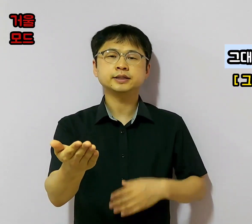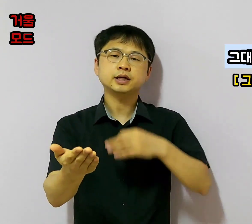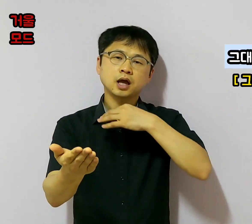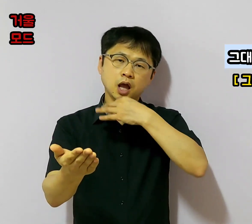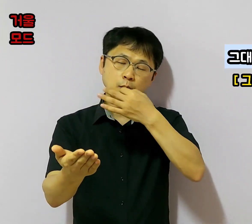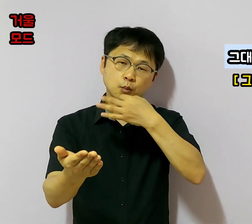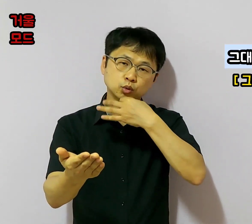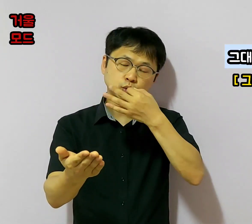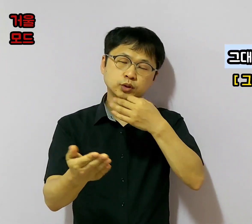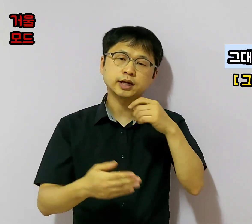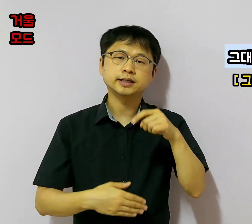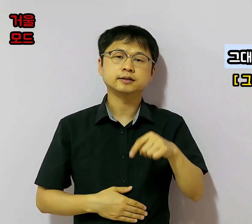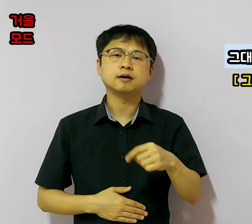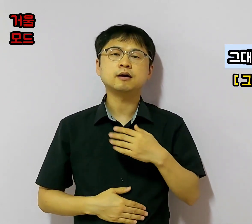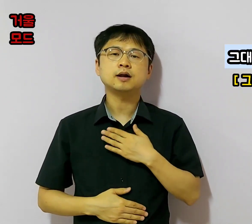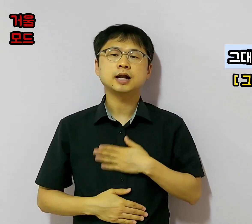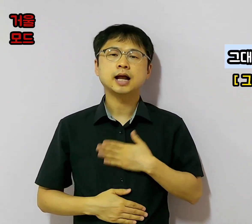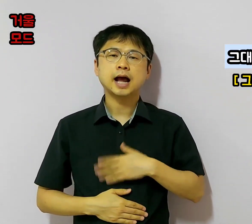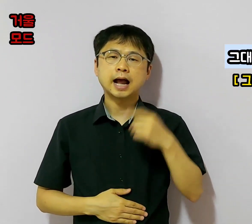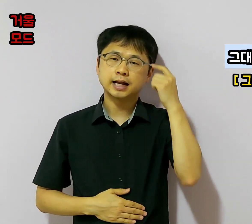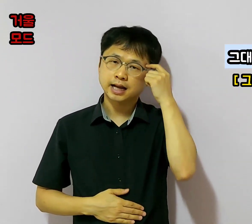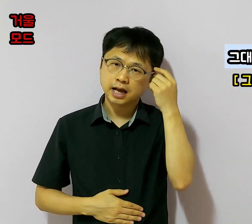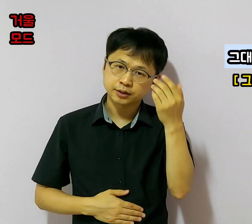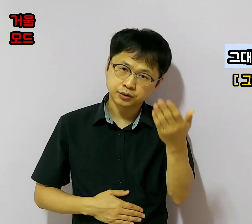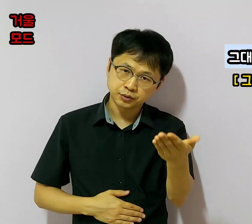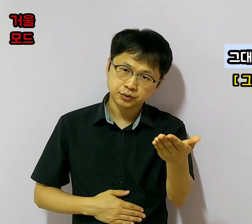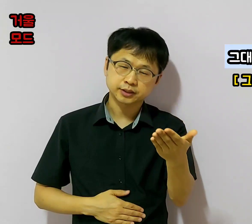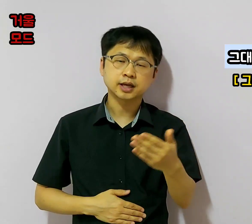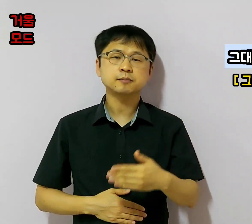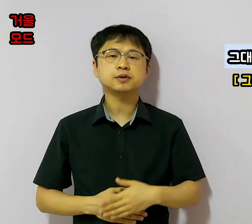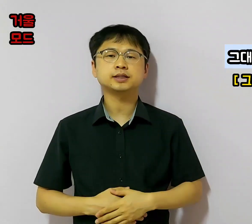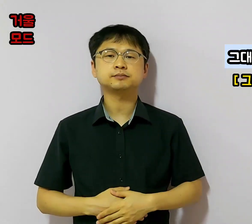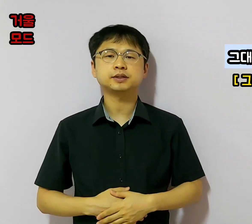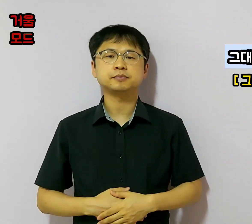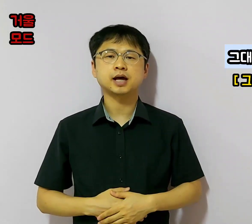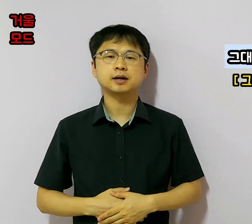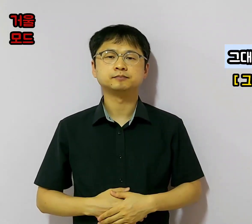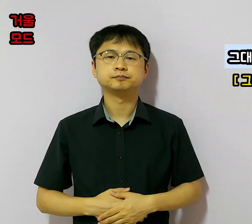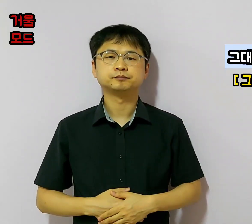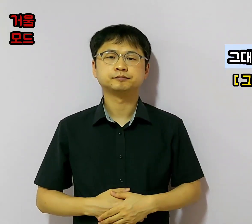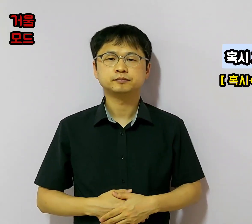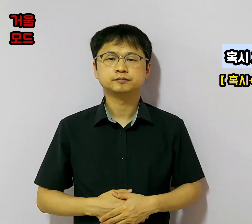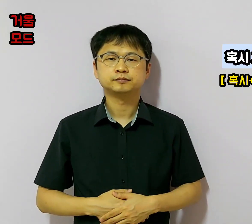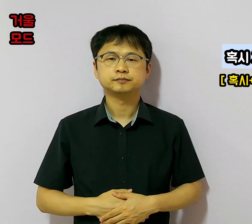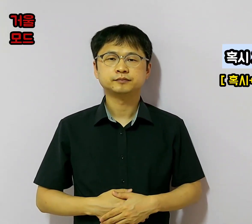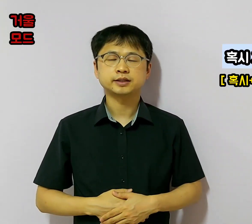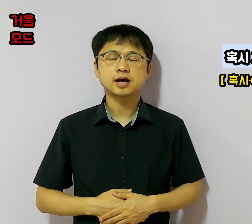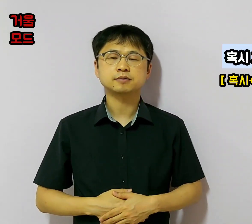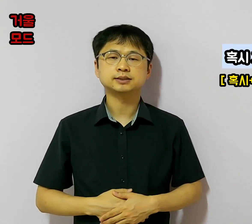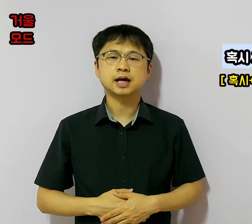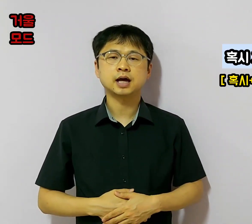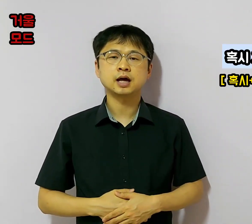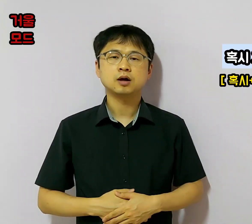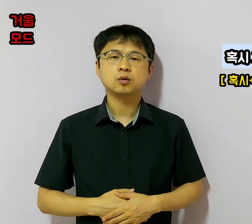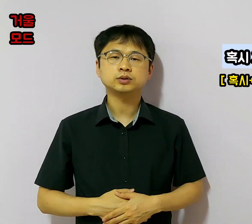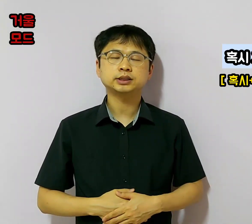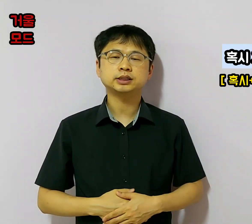그대의 목소리라는 걸 알까요? 이렇게 표현하시면 됩니다. 네, 다음 가사. 혹시